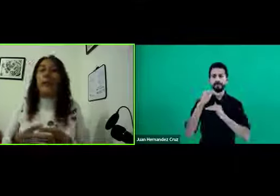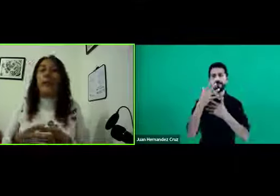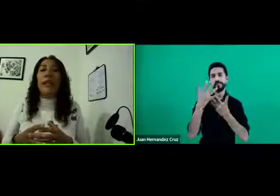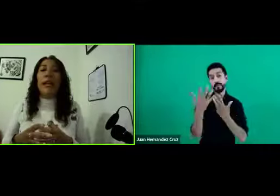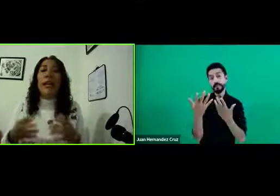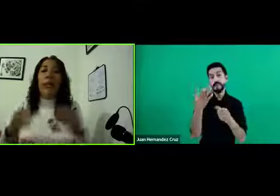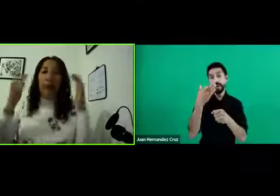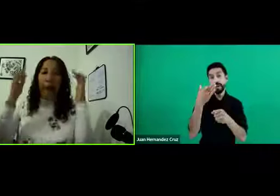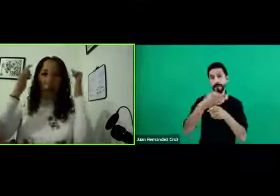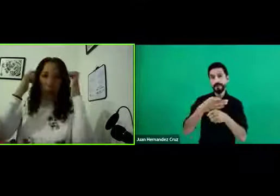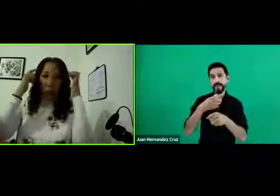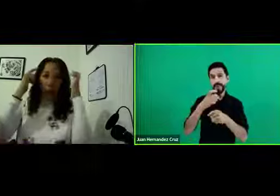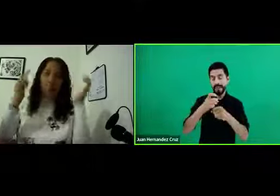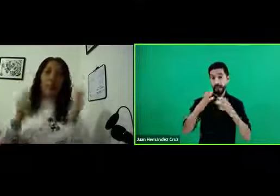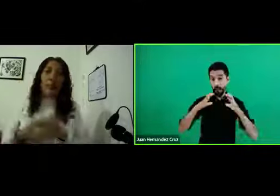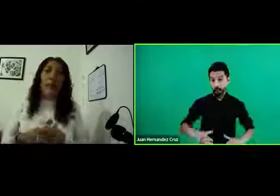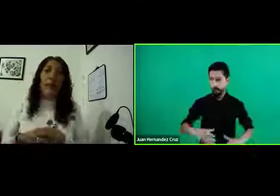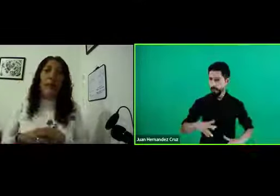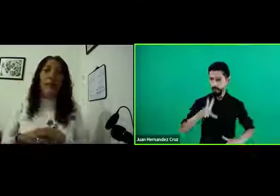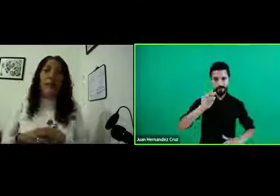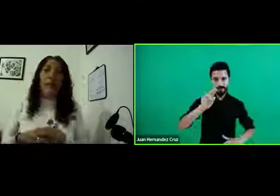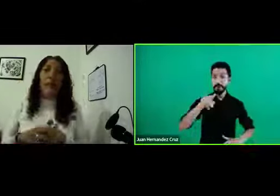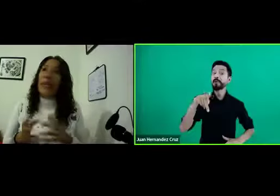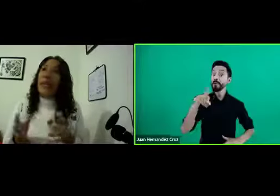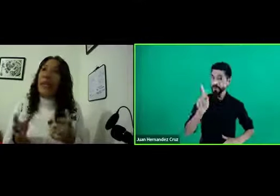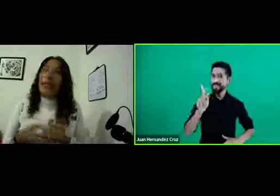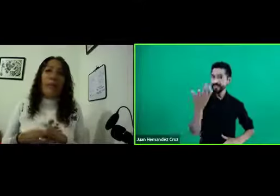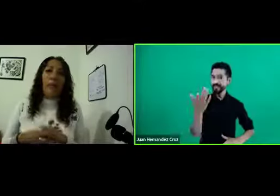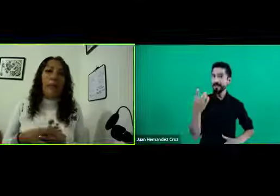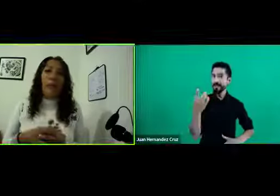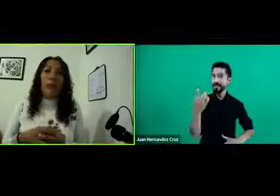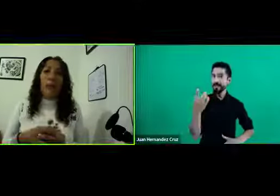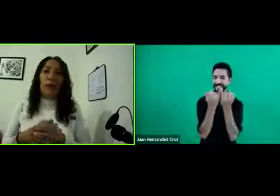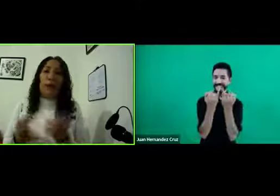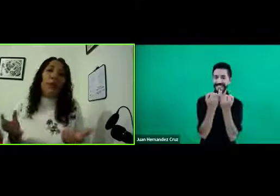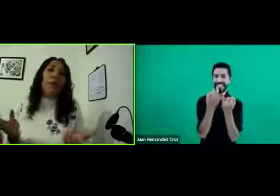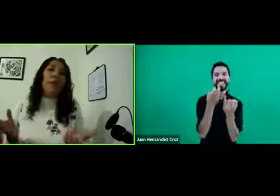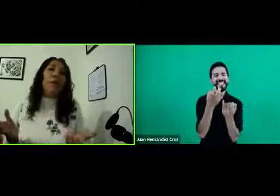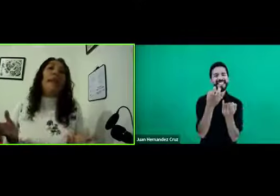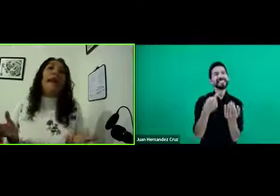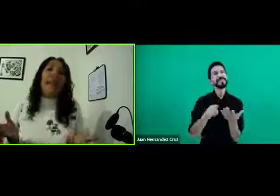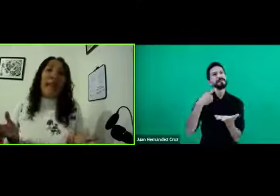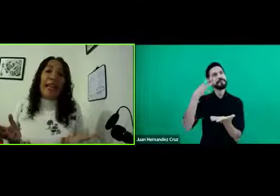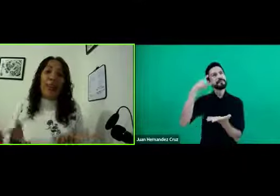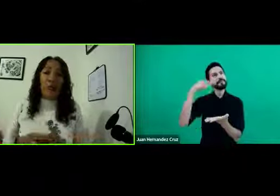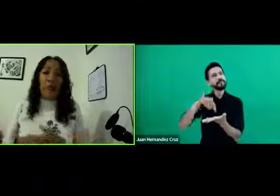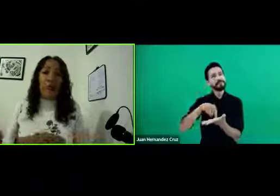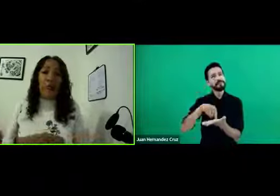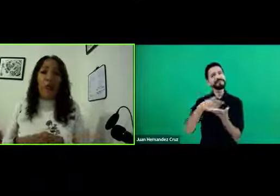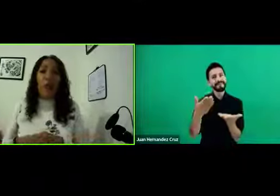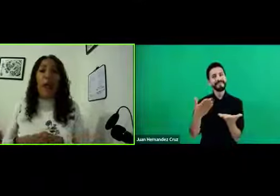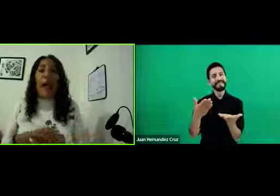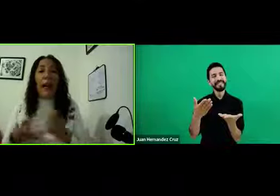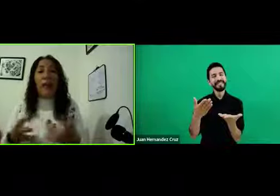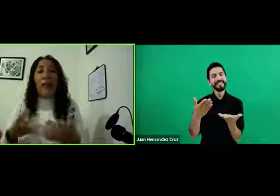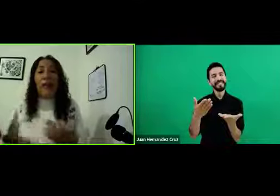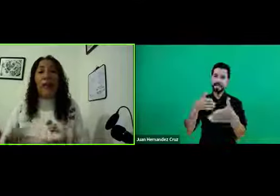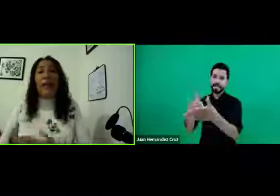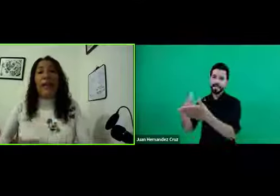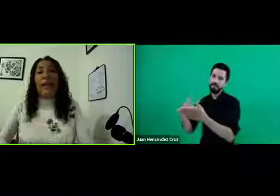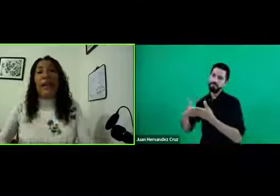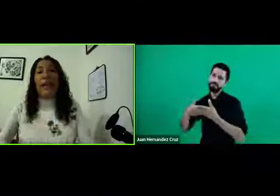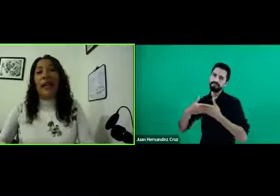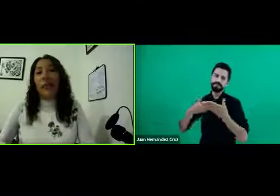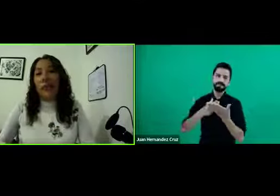no física, pero sí sobre todo mental. Y creo que en ese aspecto, pues se rompen barreras con respecto a la